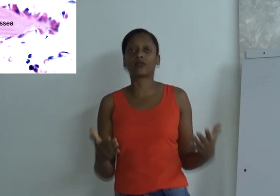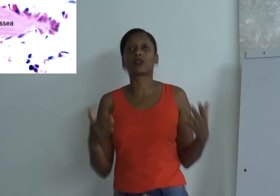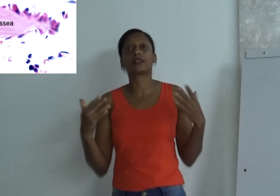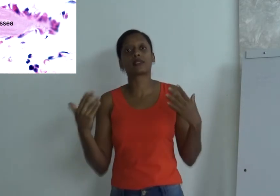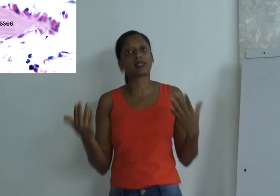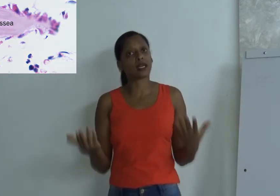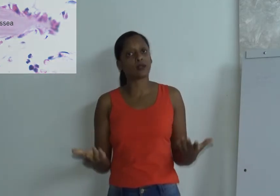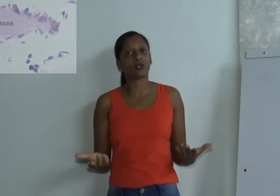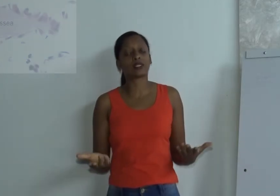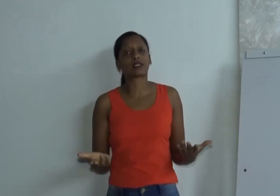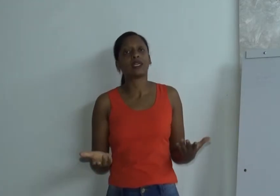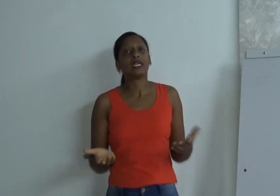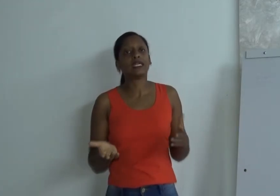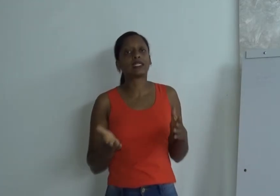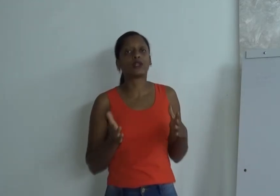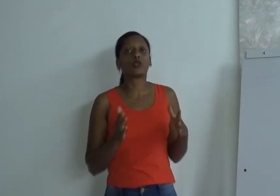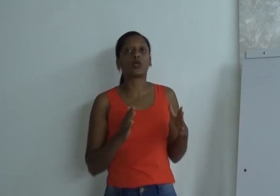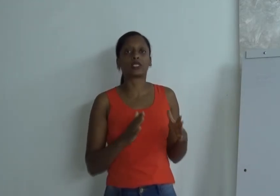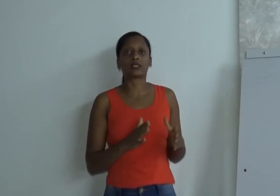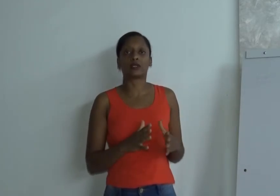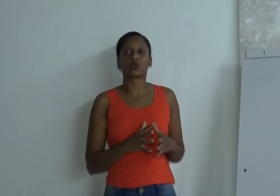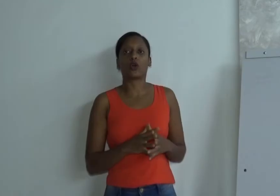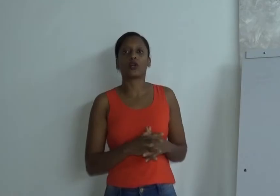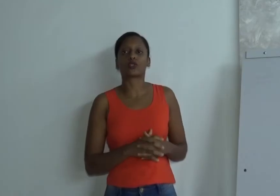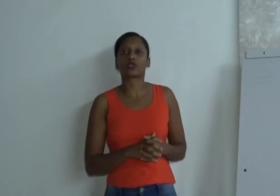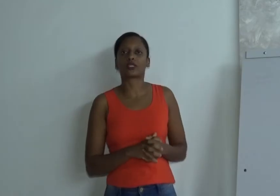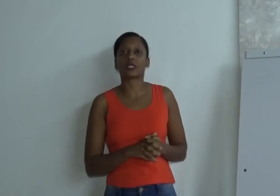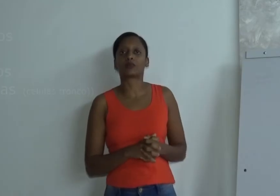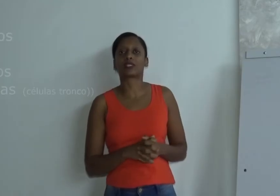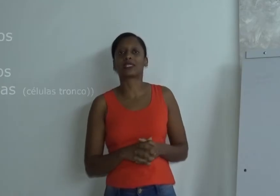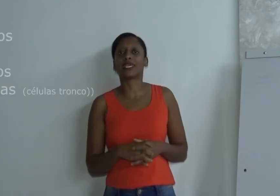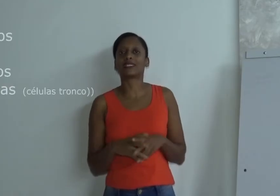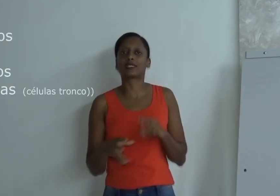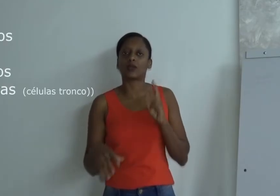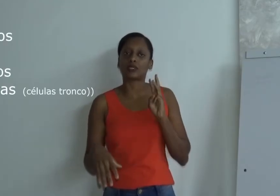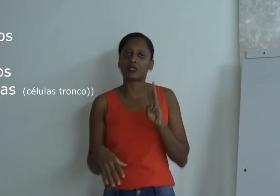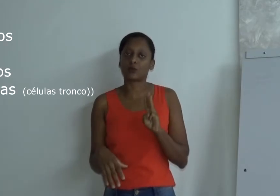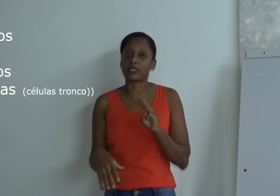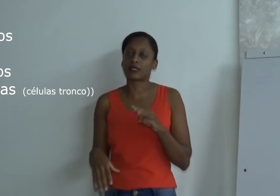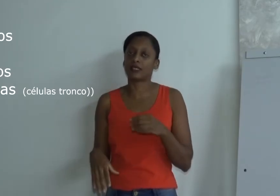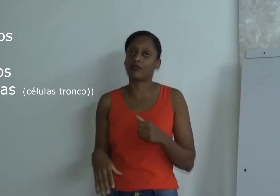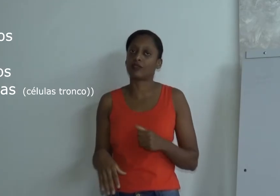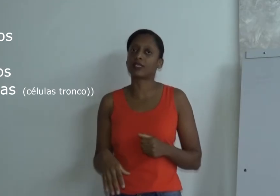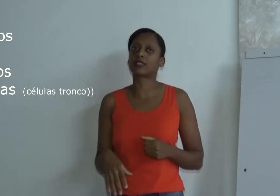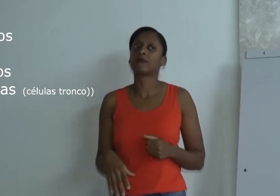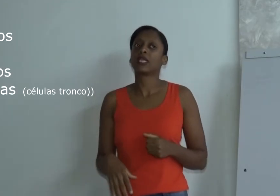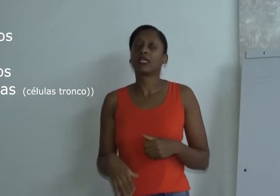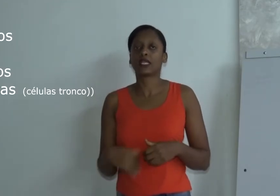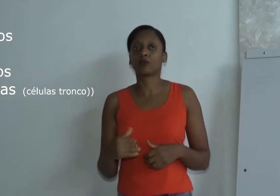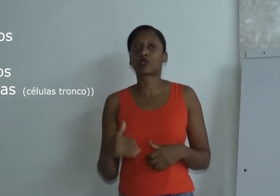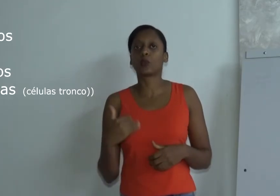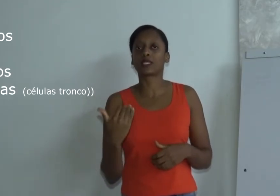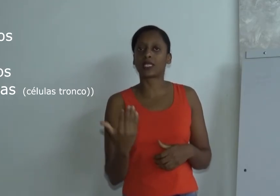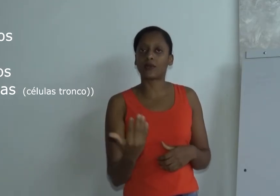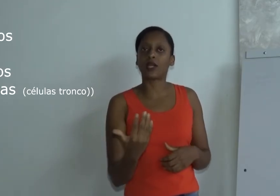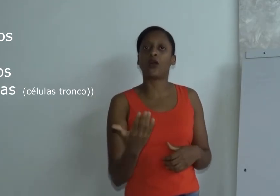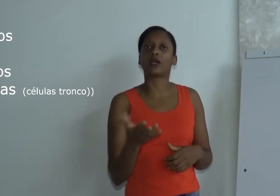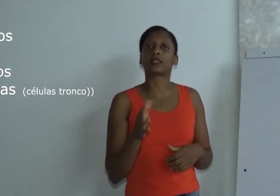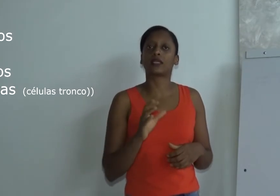conjuntivo, células. Então, no tecido ósseo, nós temos 3 células específicas e temos uma célula óssea que